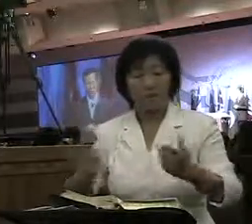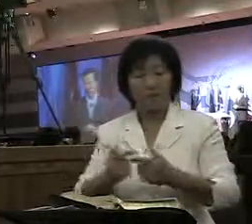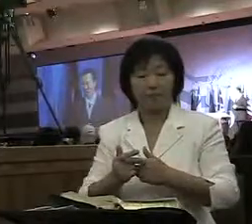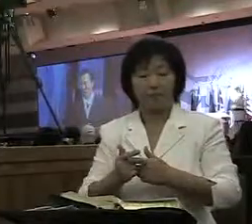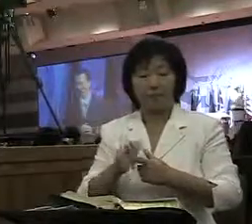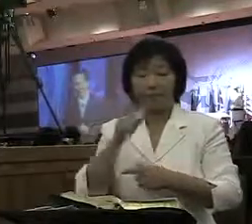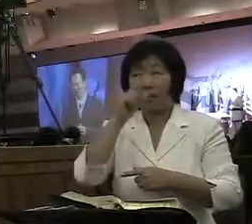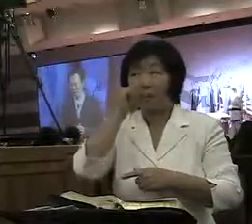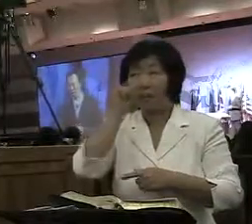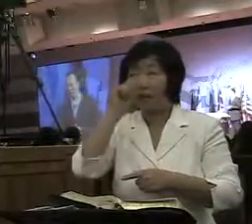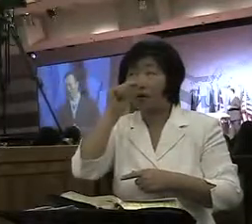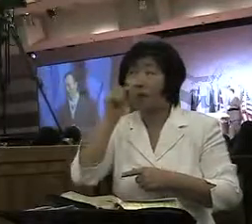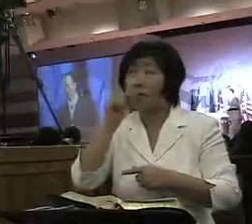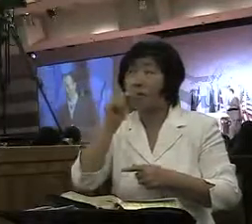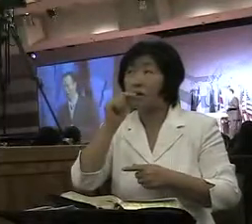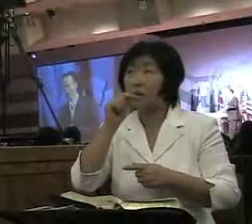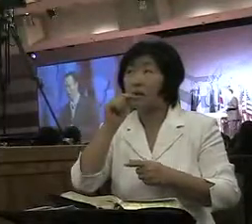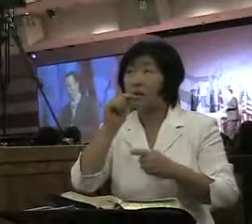센스 오브 컬링이 있어야